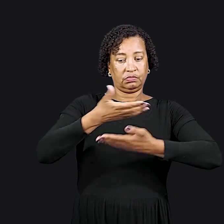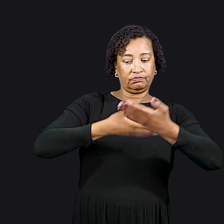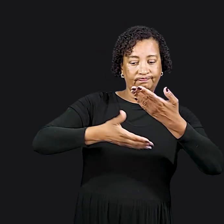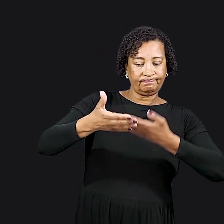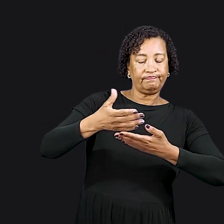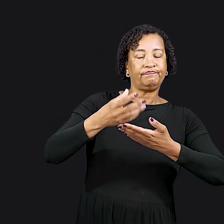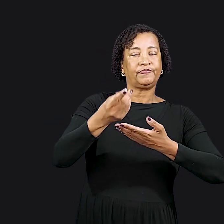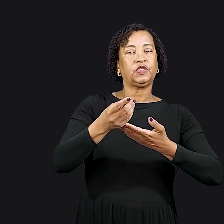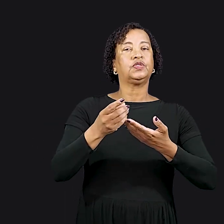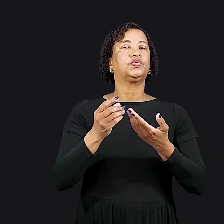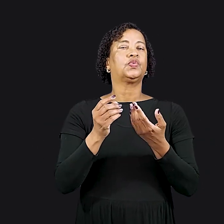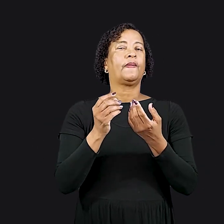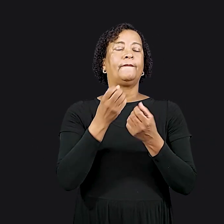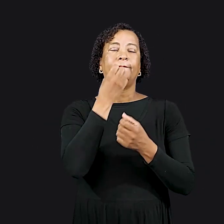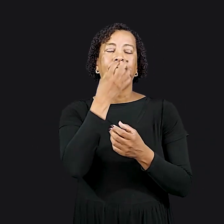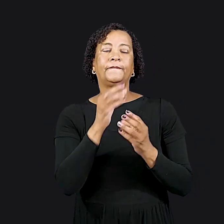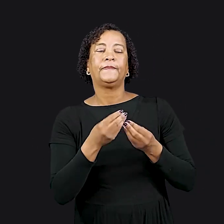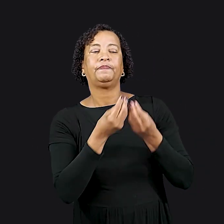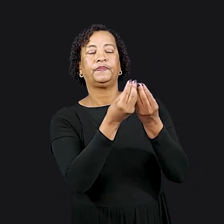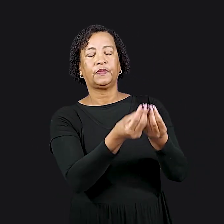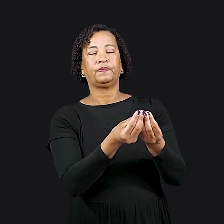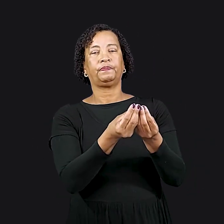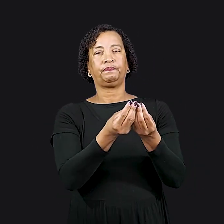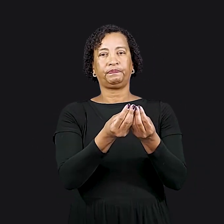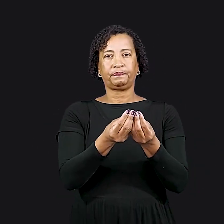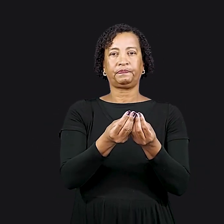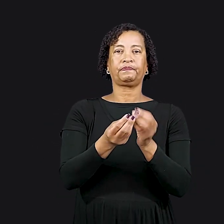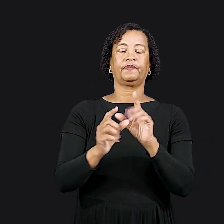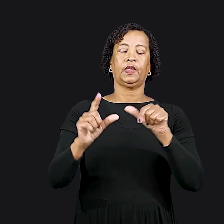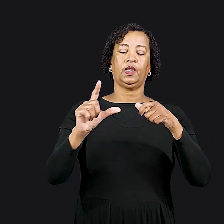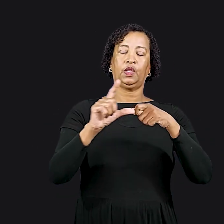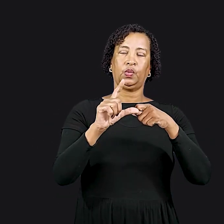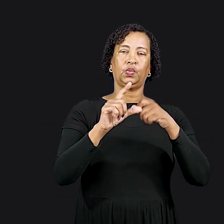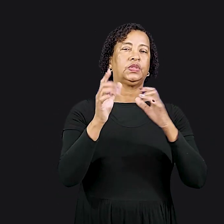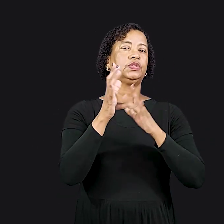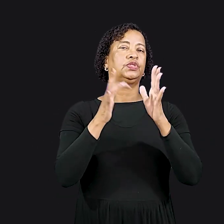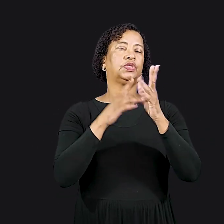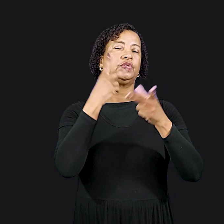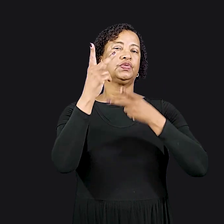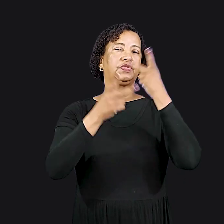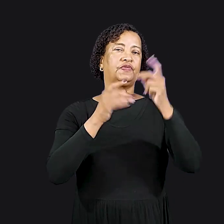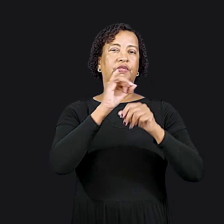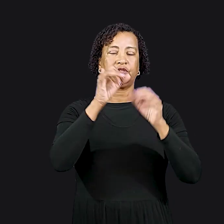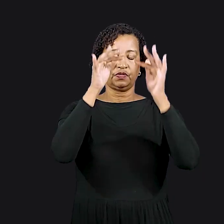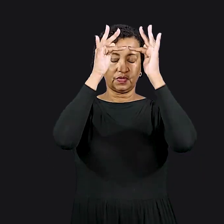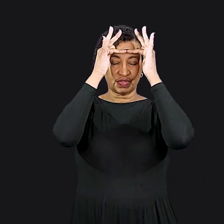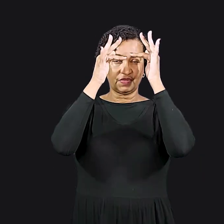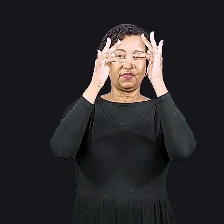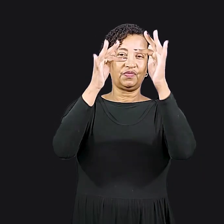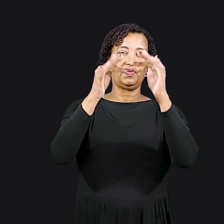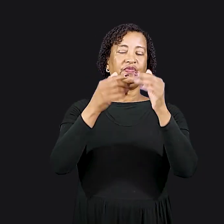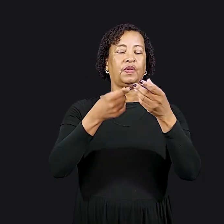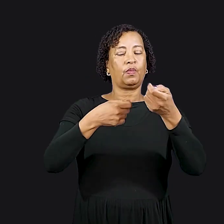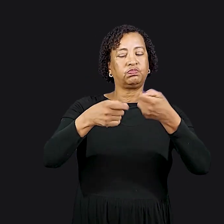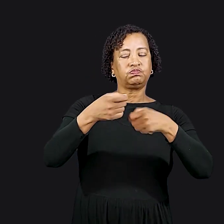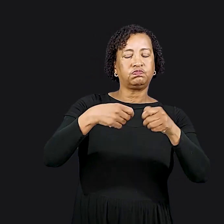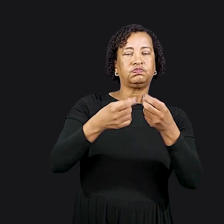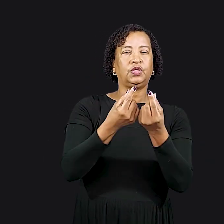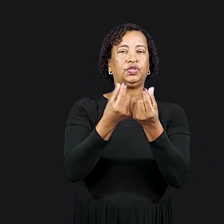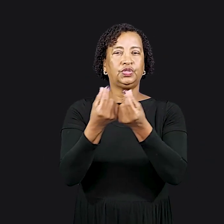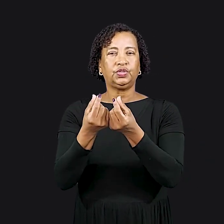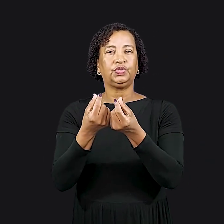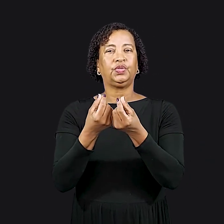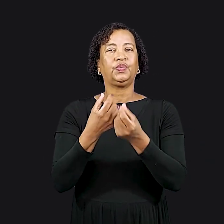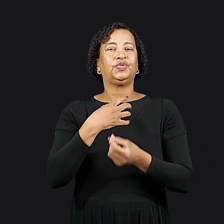em dar. Em Lucas 16, Jesus afirma que se você for fiel na administração do dinheiro e